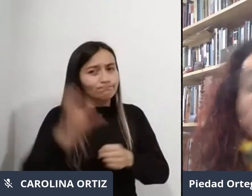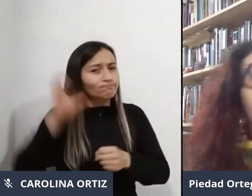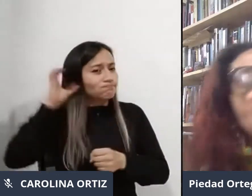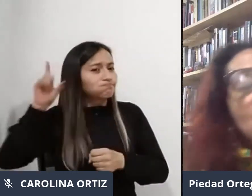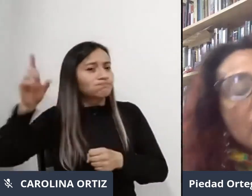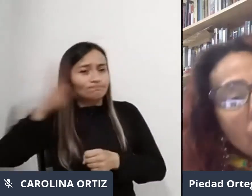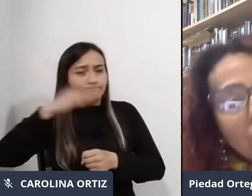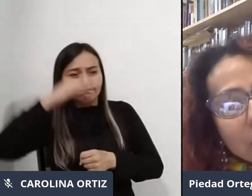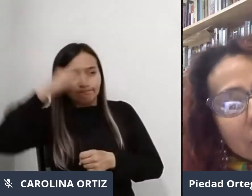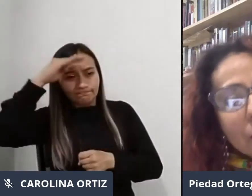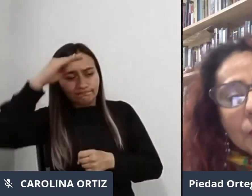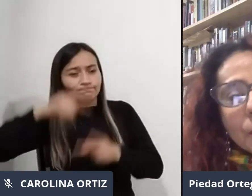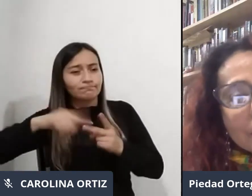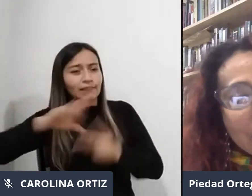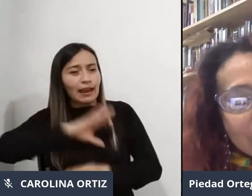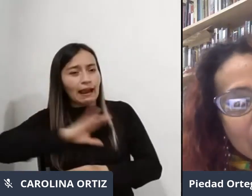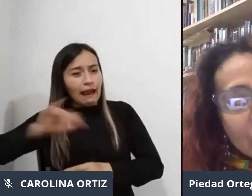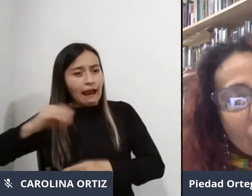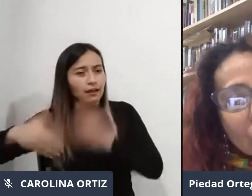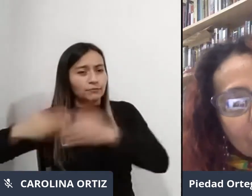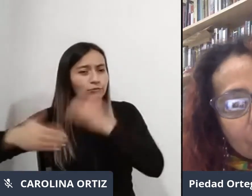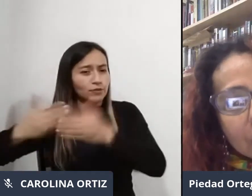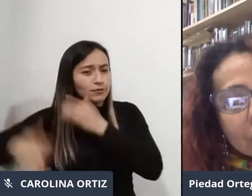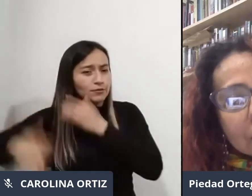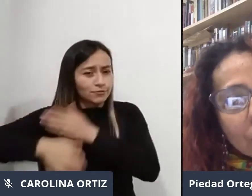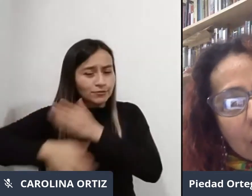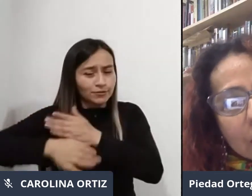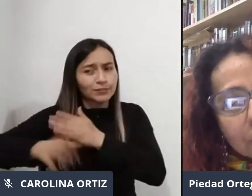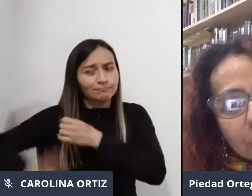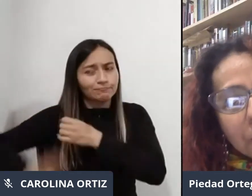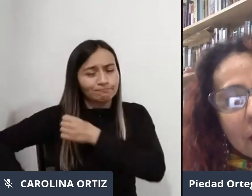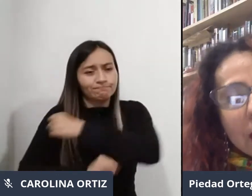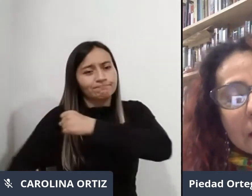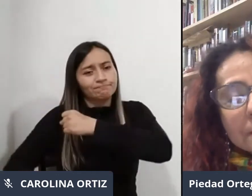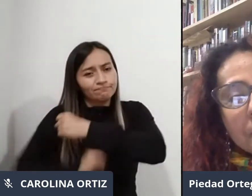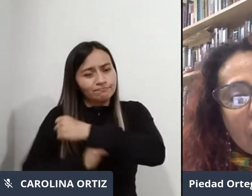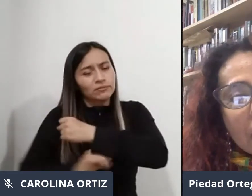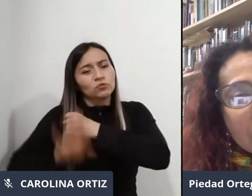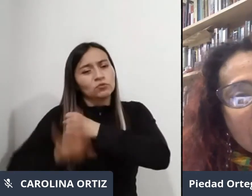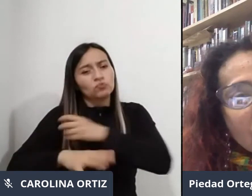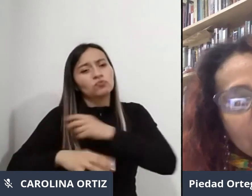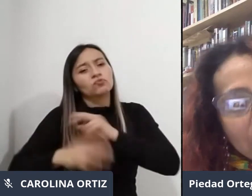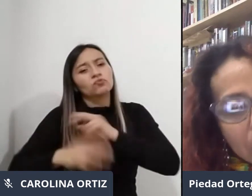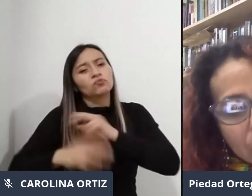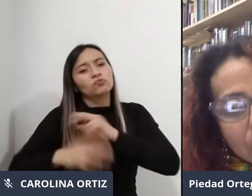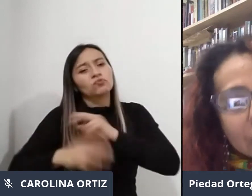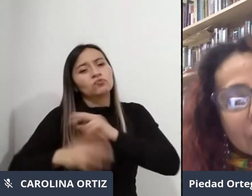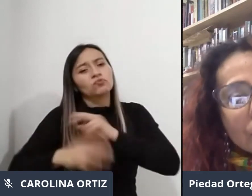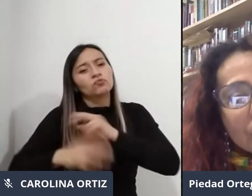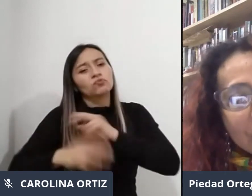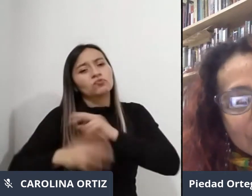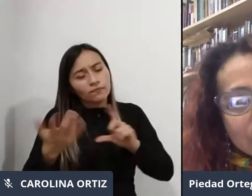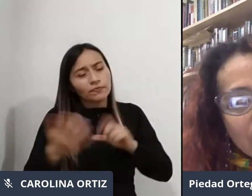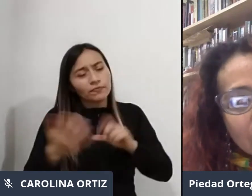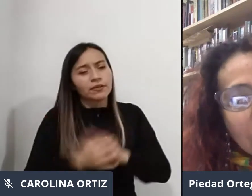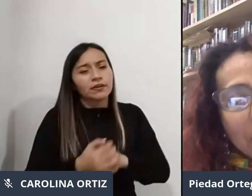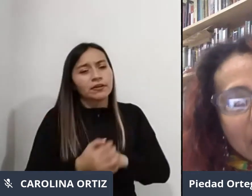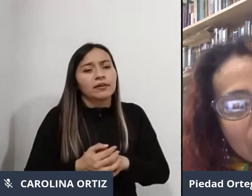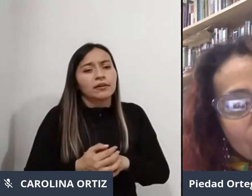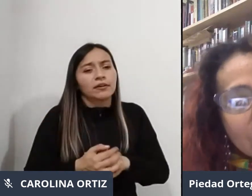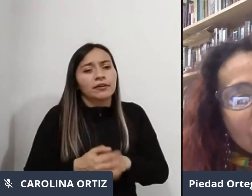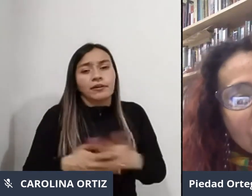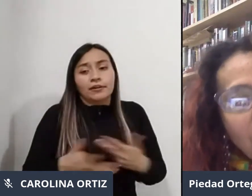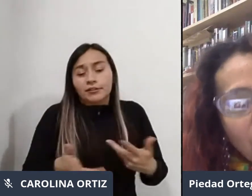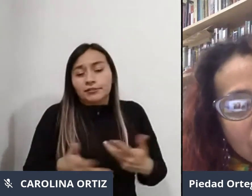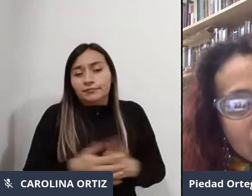continuando, fortaleciendo los procesos de educación popular, desde los pre-IFES universitarios,